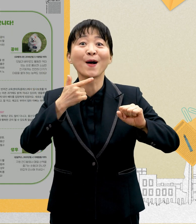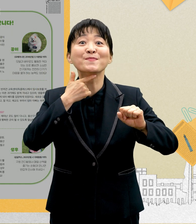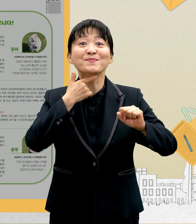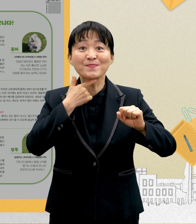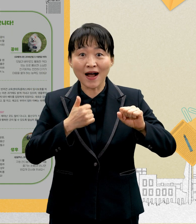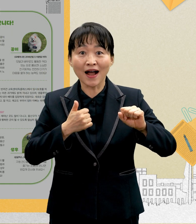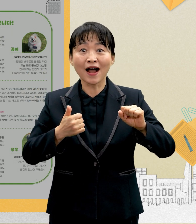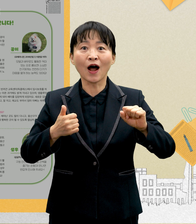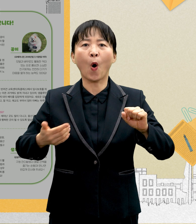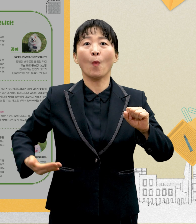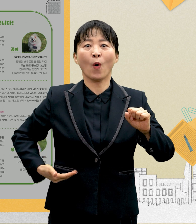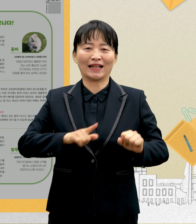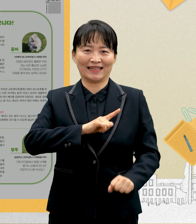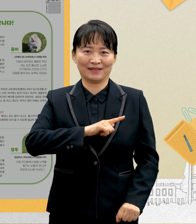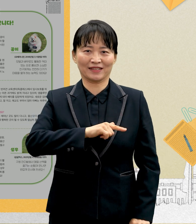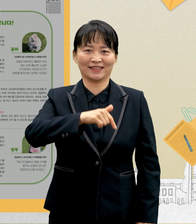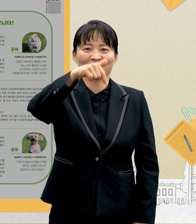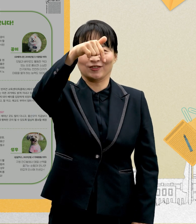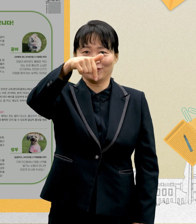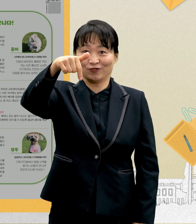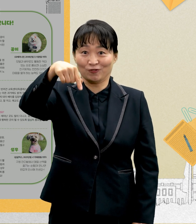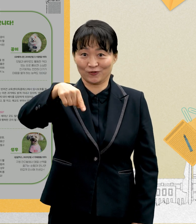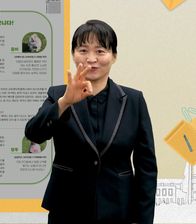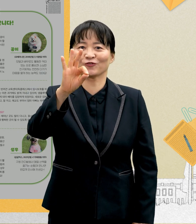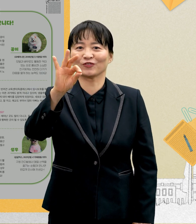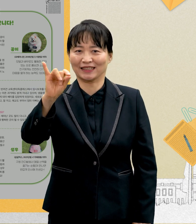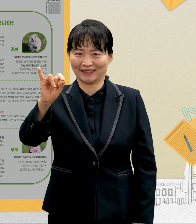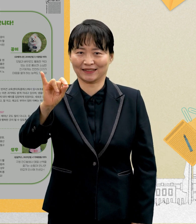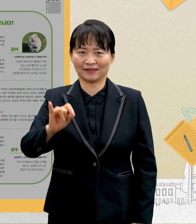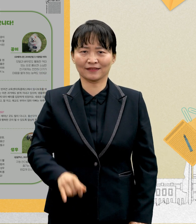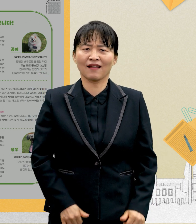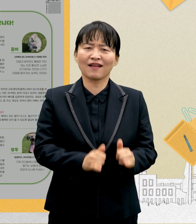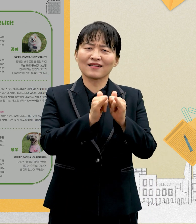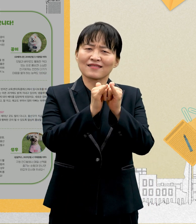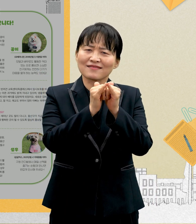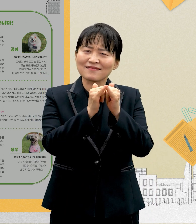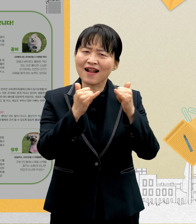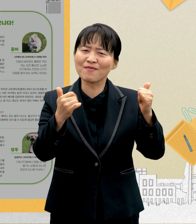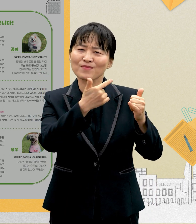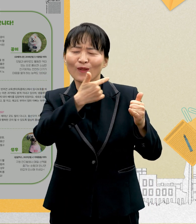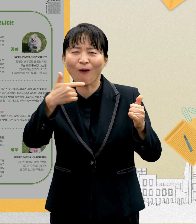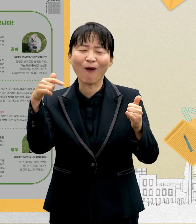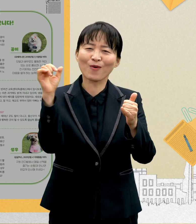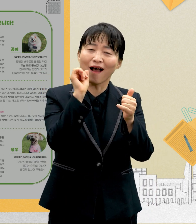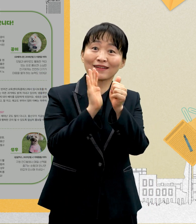모델과 배우로도 활동한 적이 있는 프로 홍보견 꿍이, 사람을 너무 좋아하는 애교쟁이